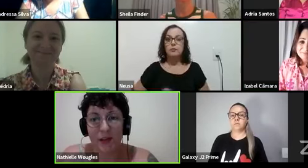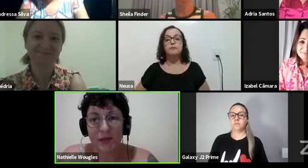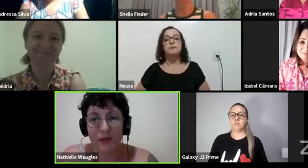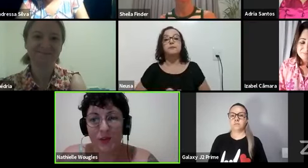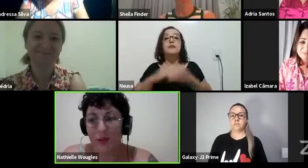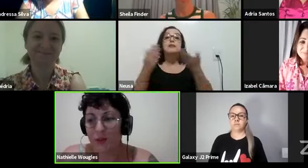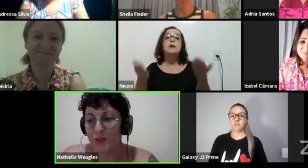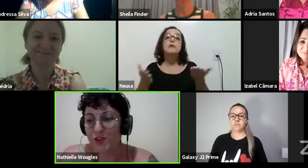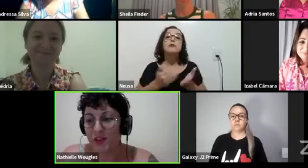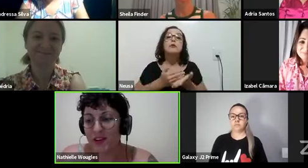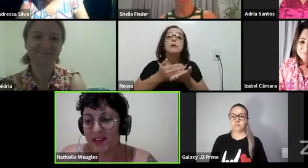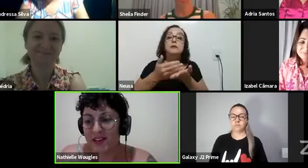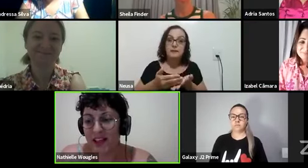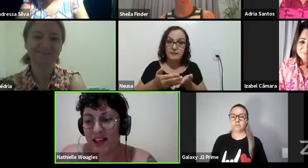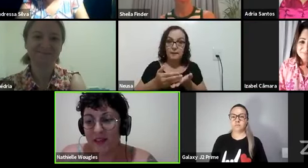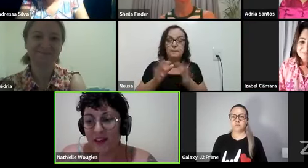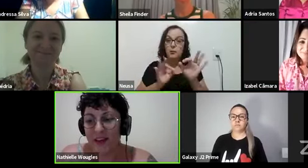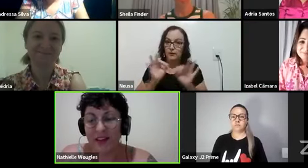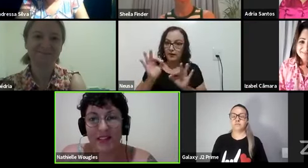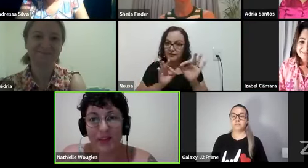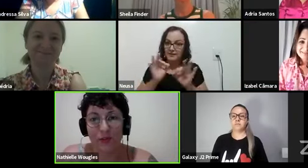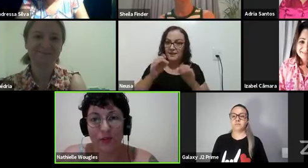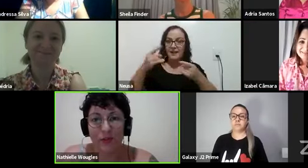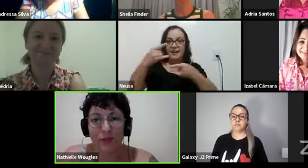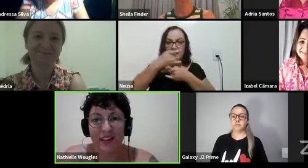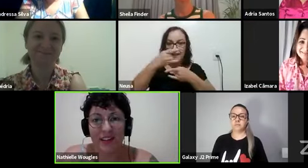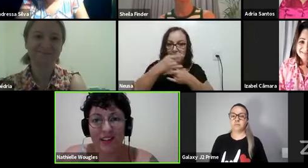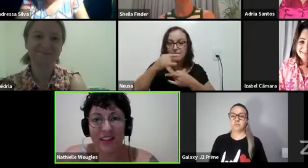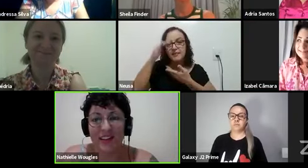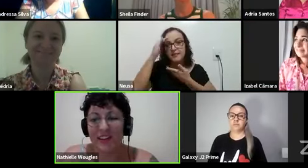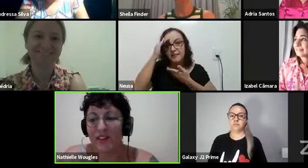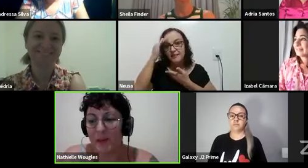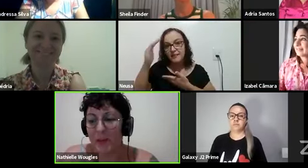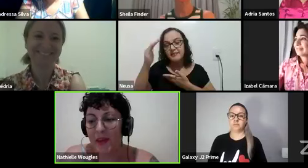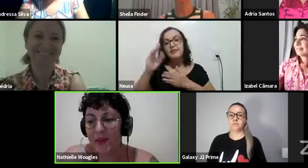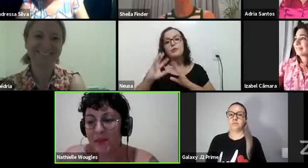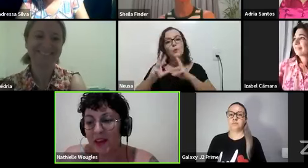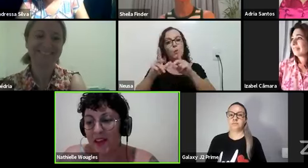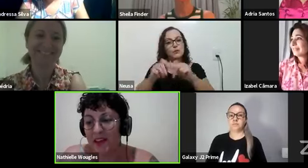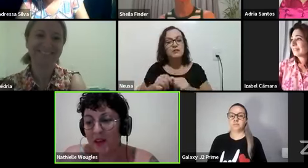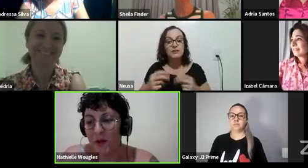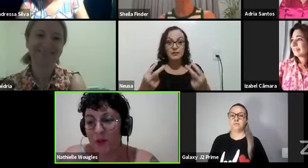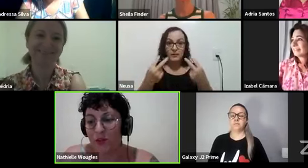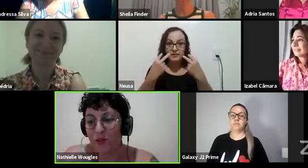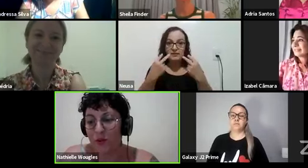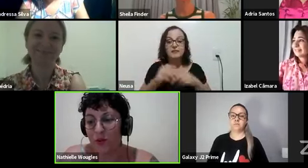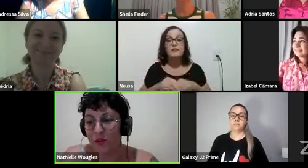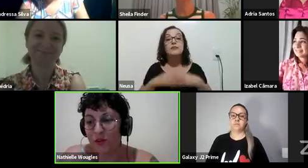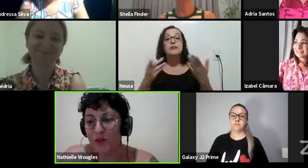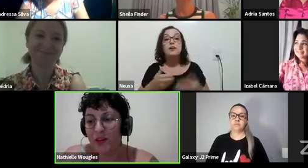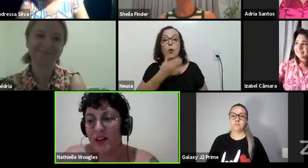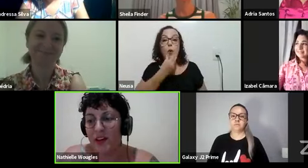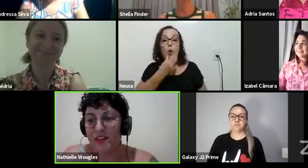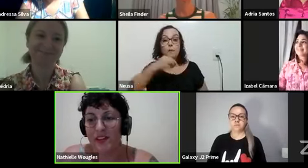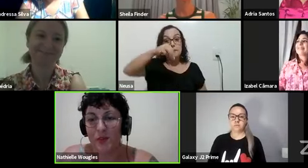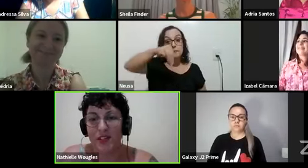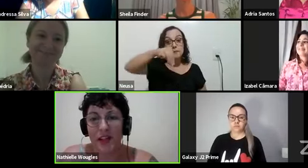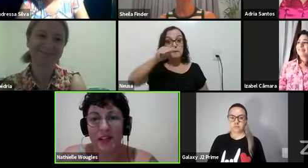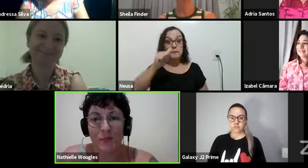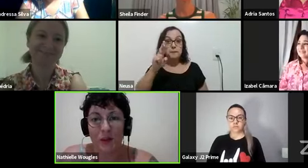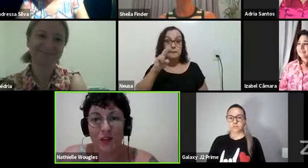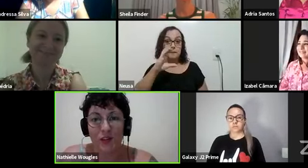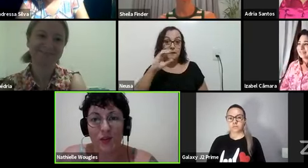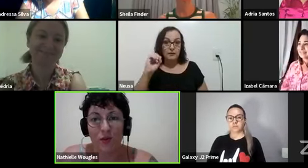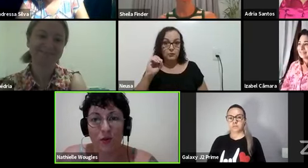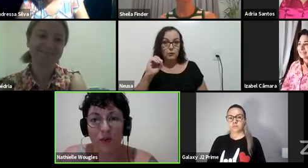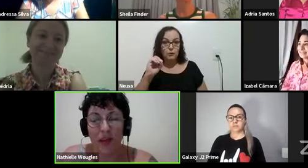Meninas, então vamos só para a gente organizar a live e agradecer todo mundo que está chegando também. Tem o Marco Antônio, estamos lá